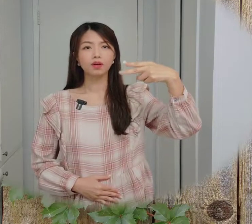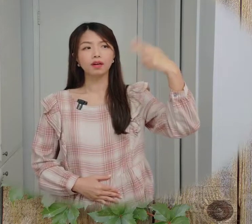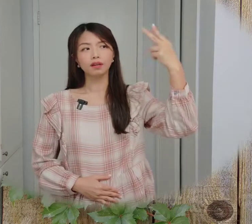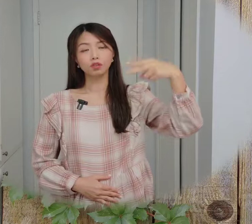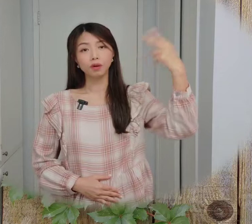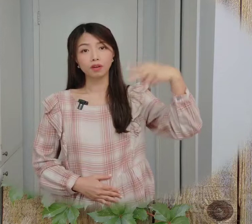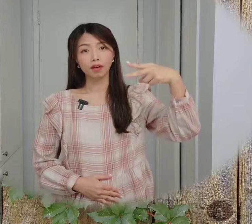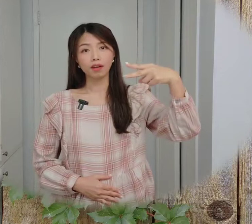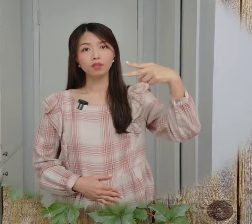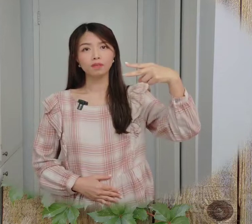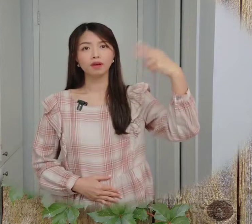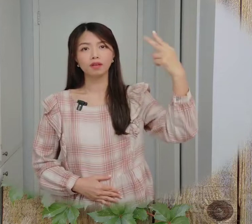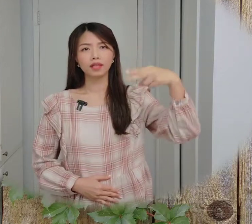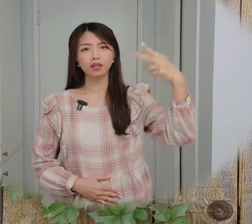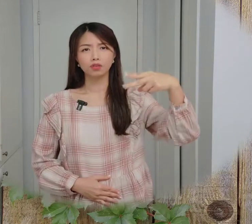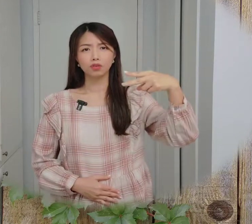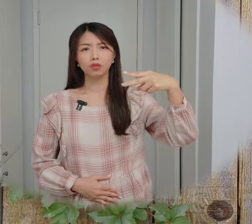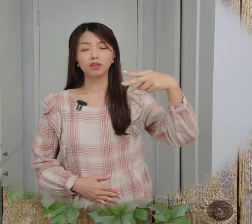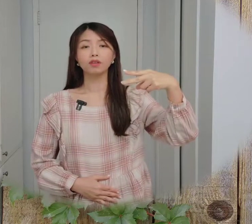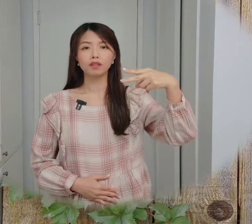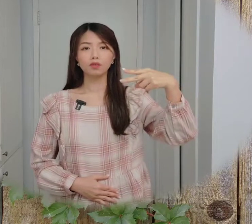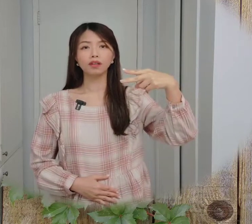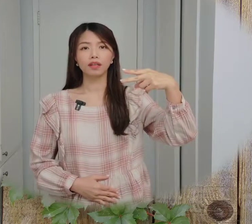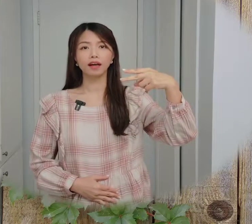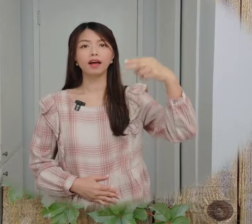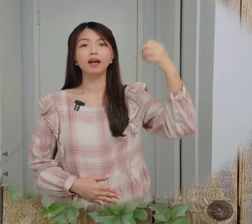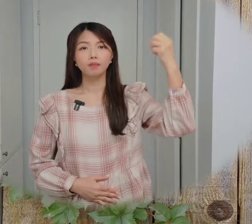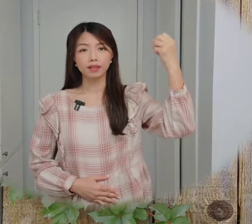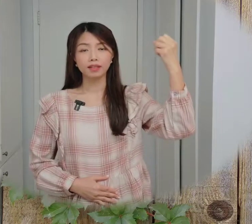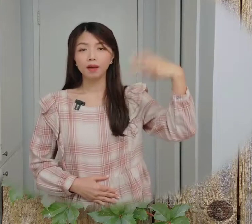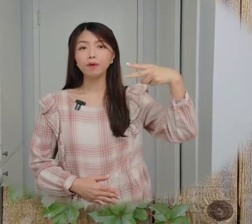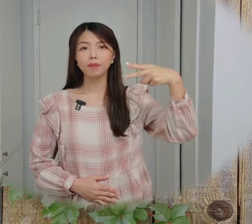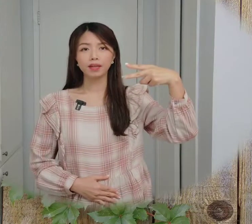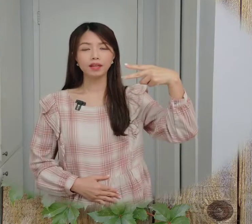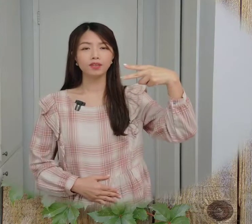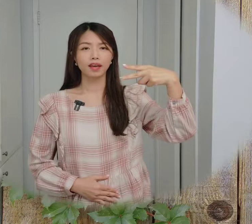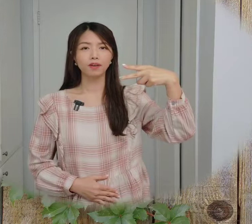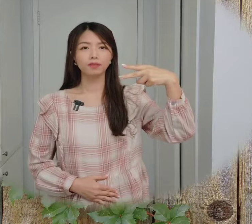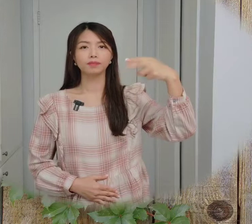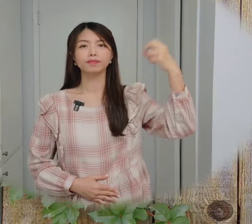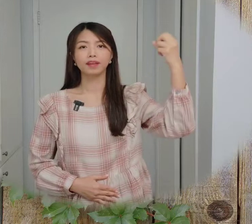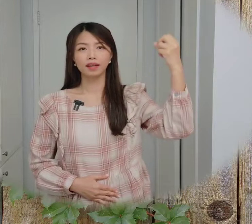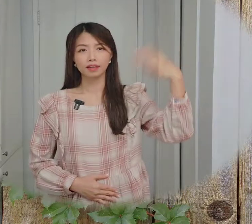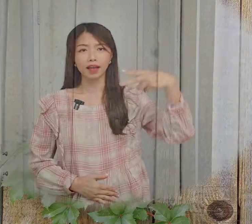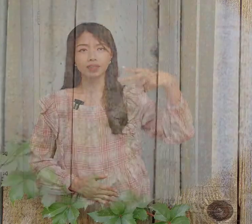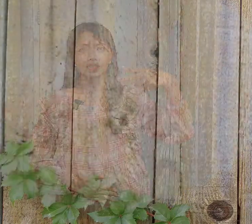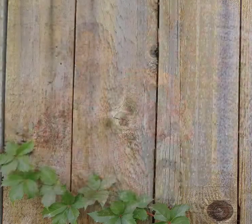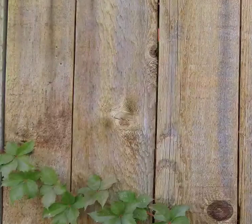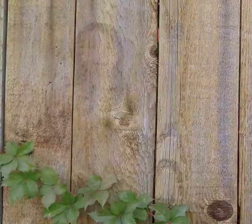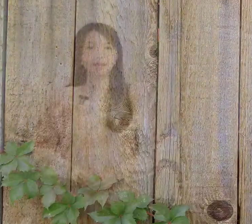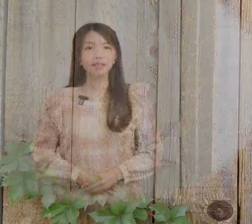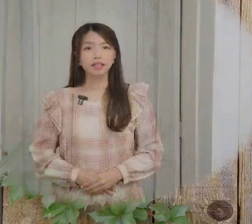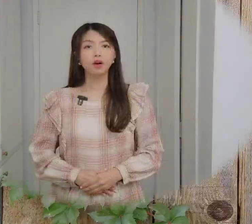이 수어를 2번 이렇게 해주시면 자주 이런 뜻의 수어가 되니까 반드시 한 번만 해주세요.